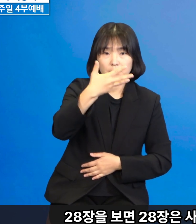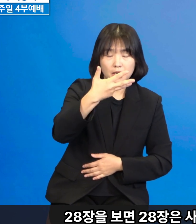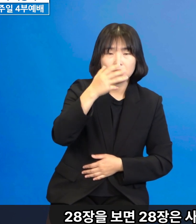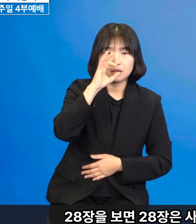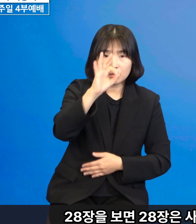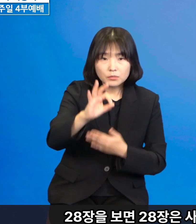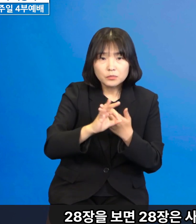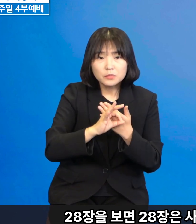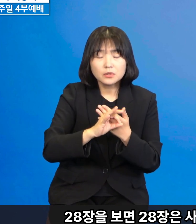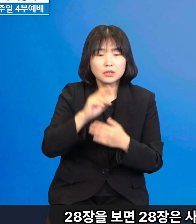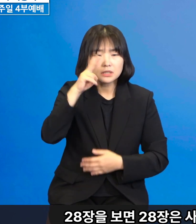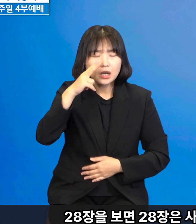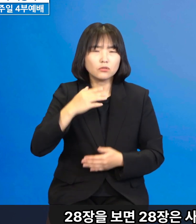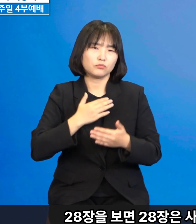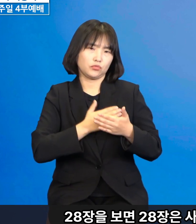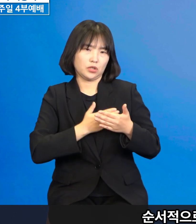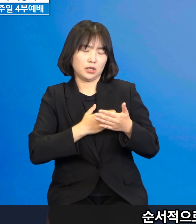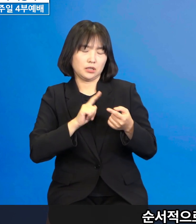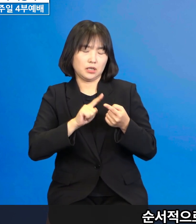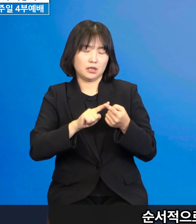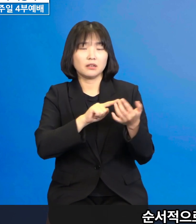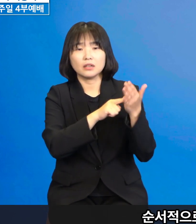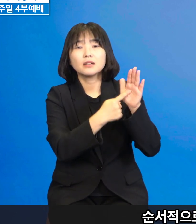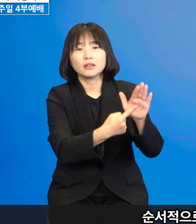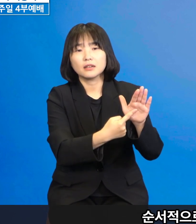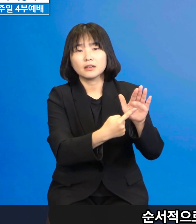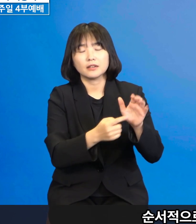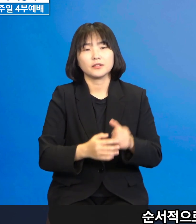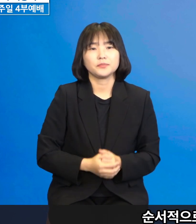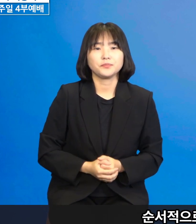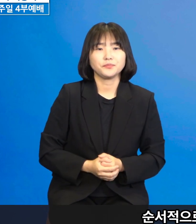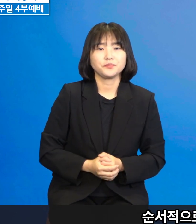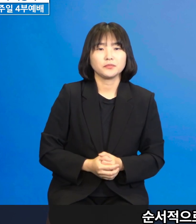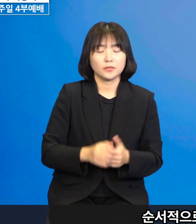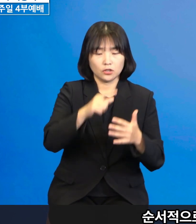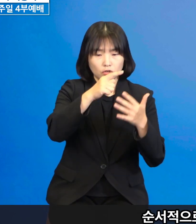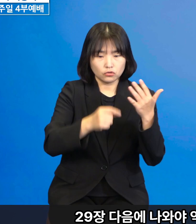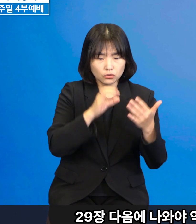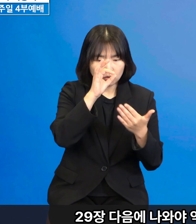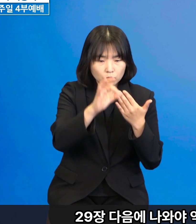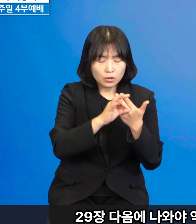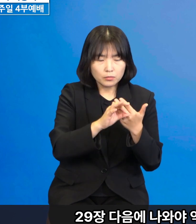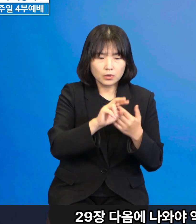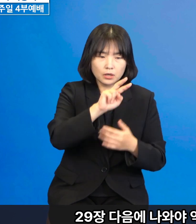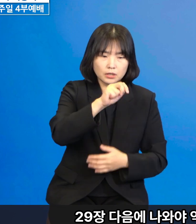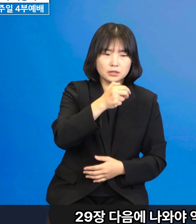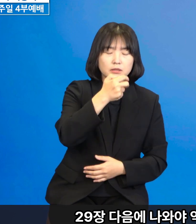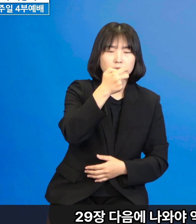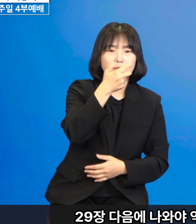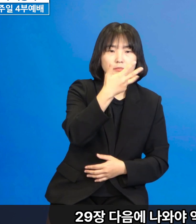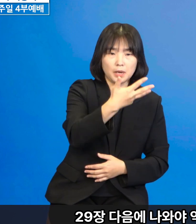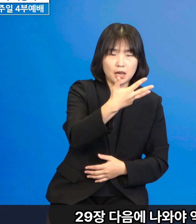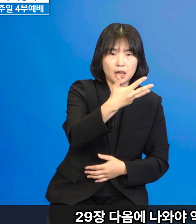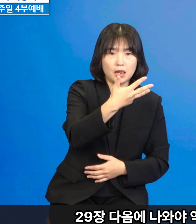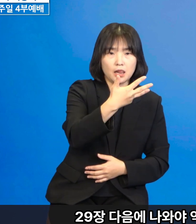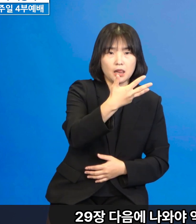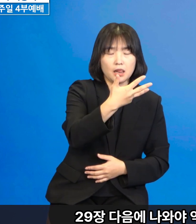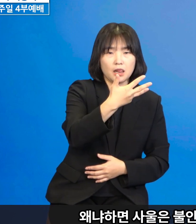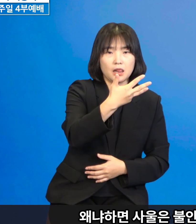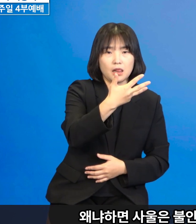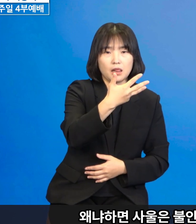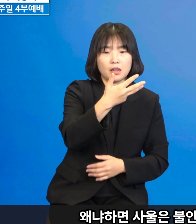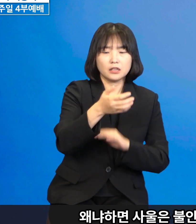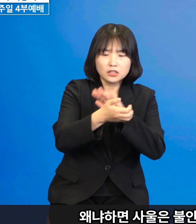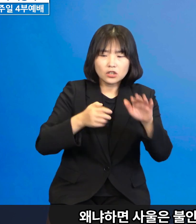28장은 사울의 불안을 다루고 있습니다. 순서적으로 보면 28장이 29장 다음에 나와야 역사 순서적으로는